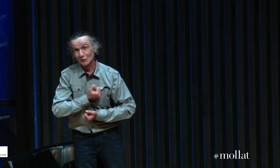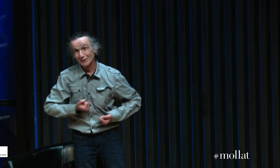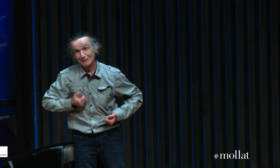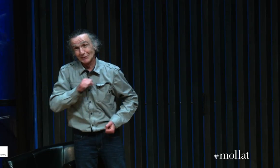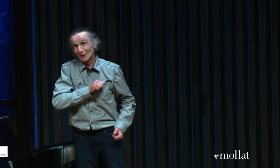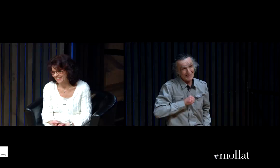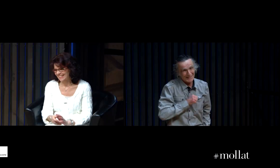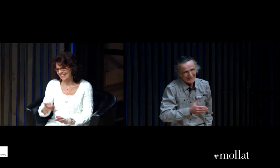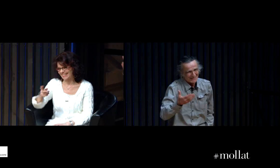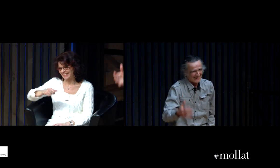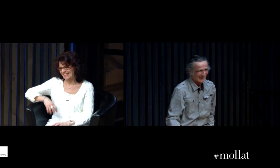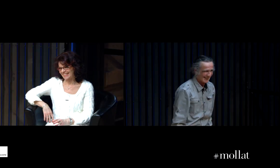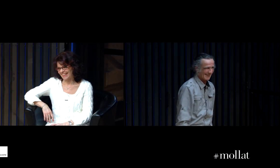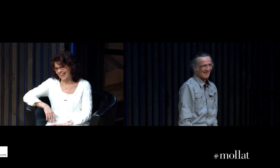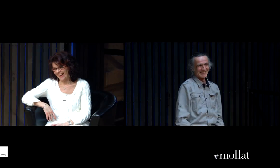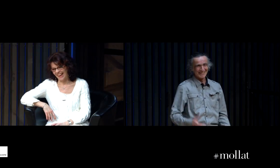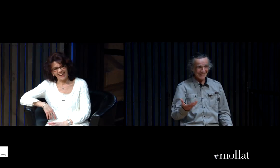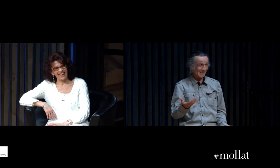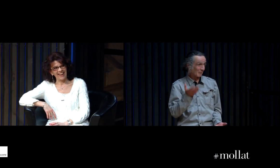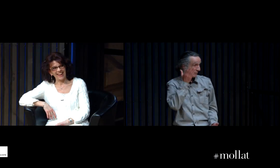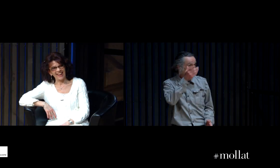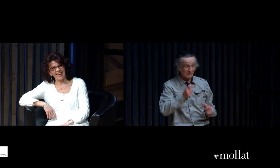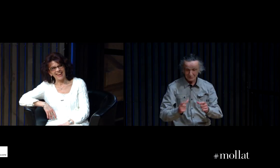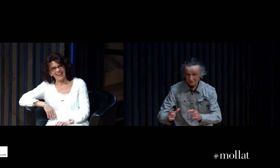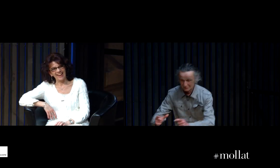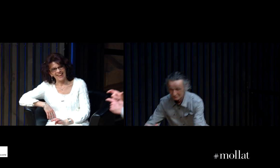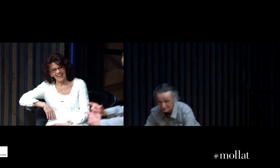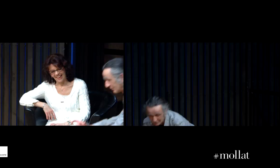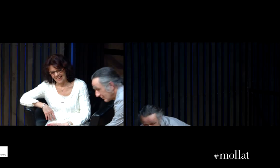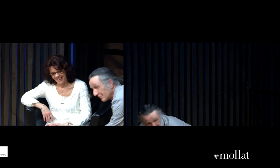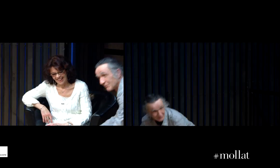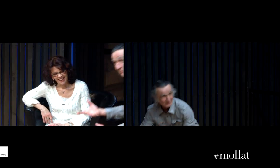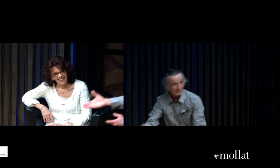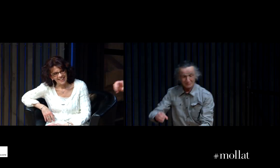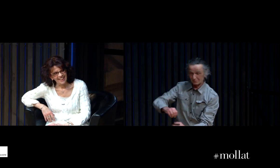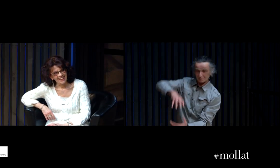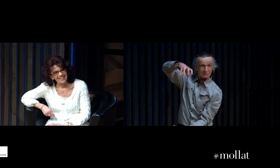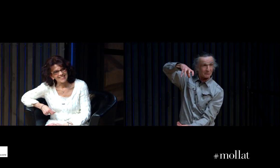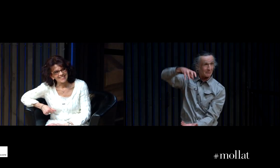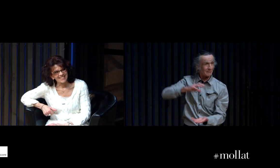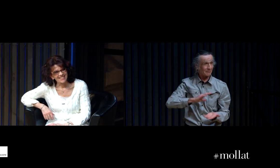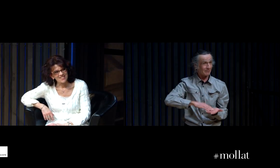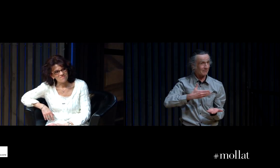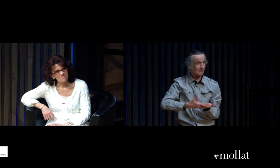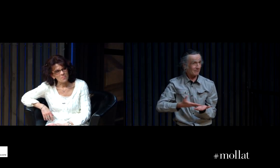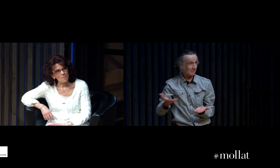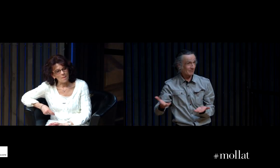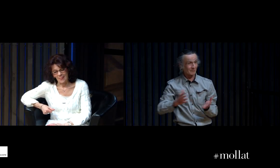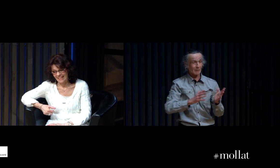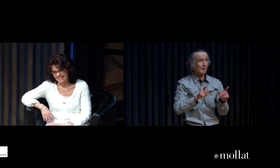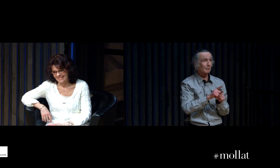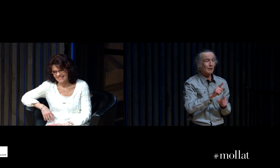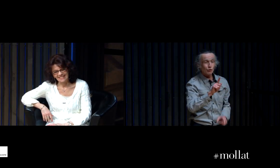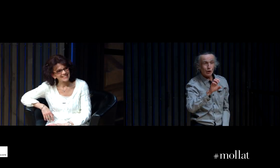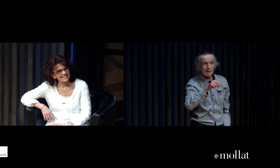hein, aux deux interprètes présentes ce soir qui sont là physiquement. Mais peut-être que plus tard, on n'aura plus besoin de ces interprètes. On aura